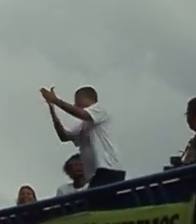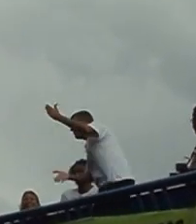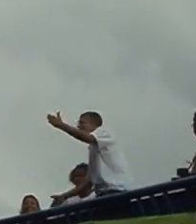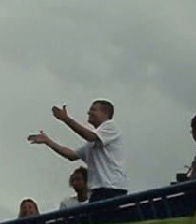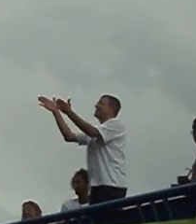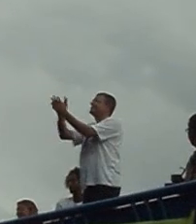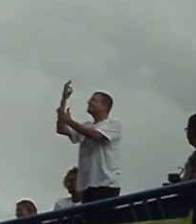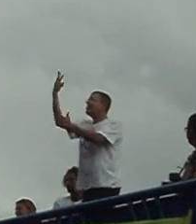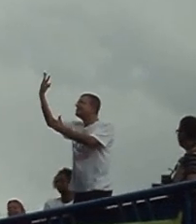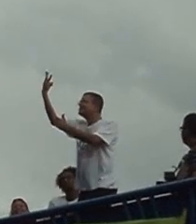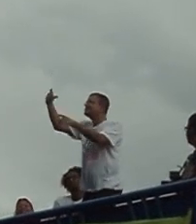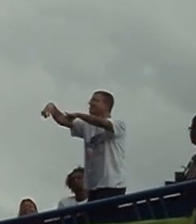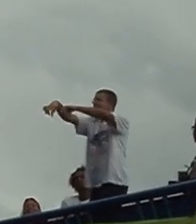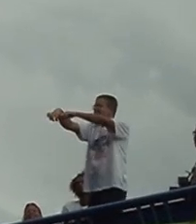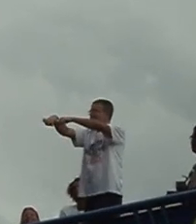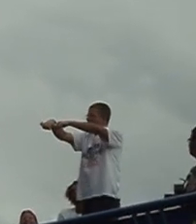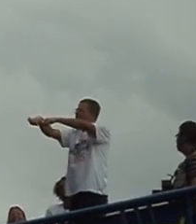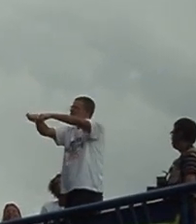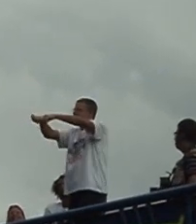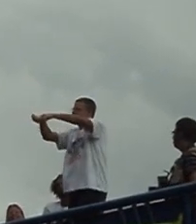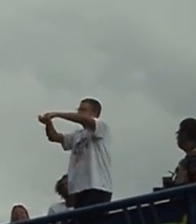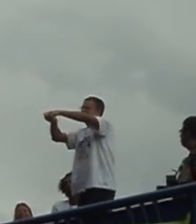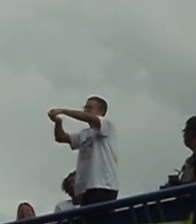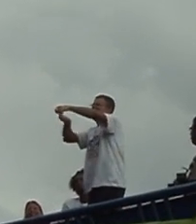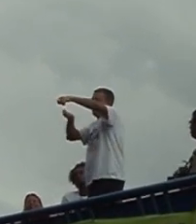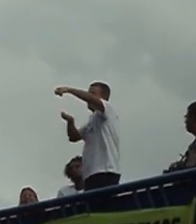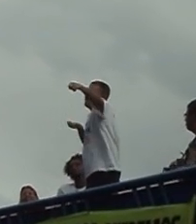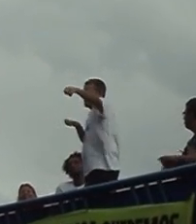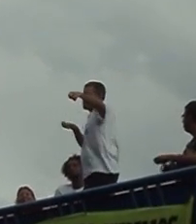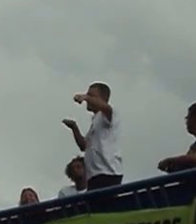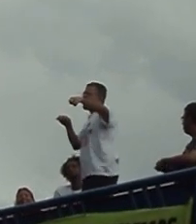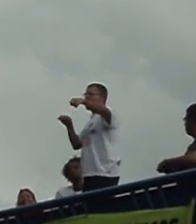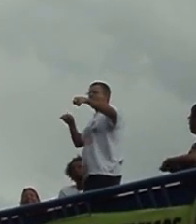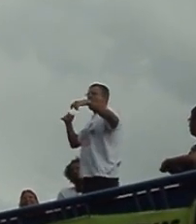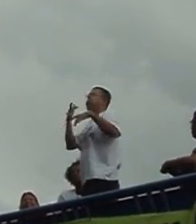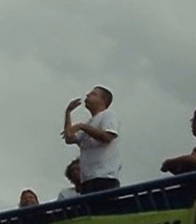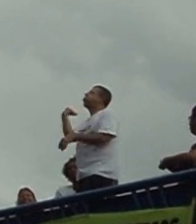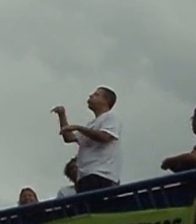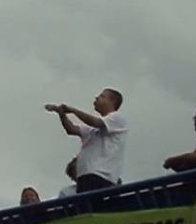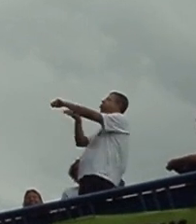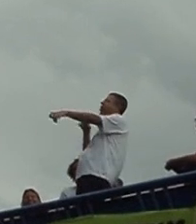Dá para colar? E se a gente colar três folhas de papel para rasgar, dá para rasgar?